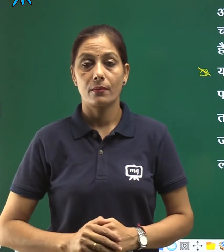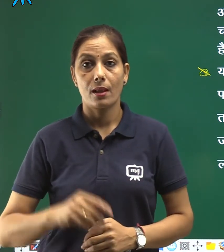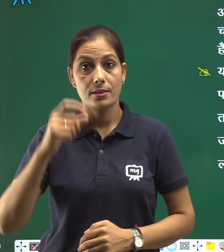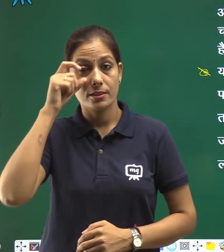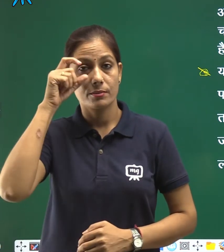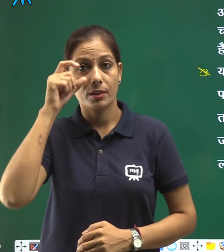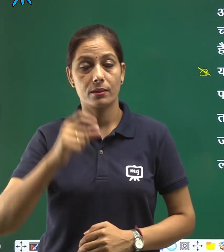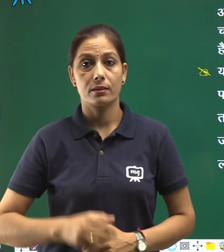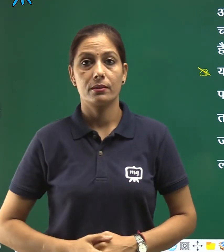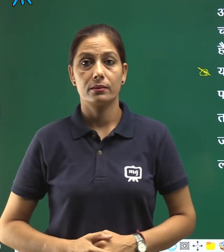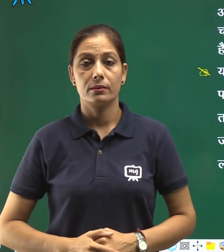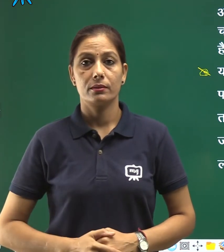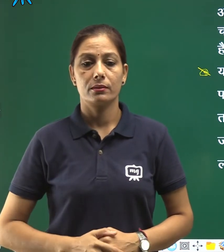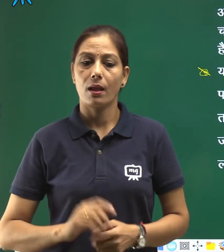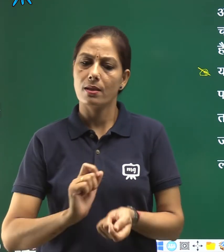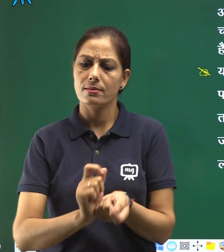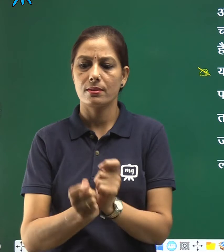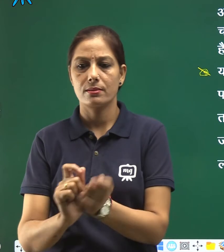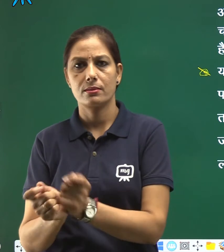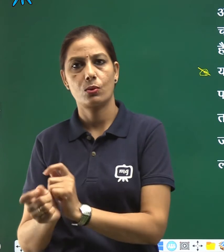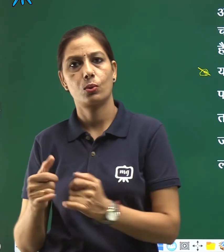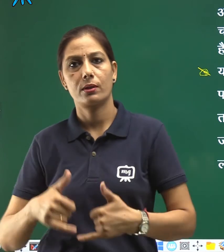चश्मे बदलते रहते थे।